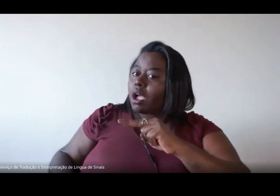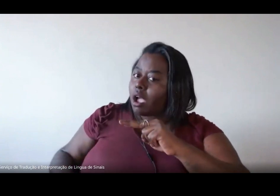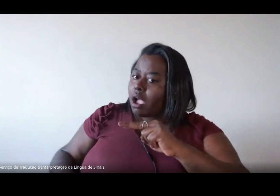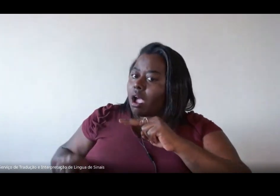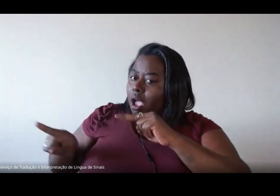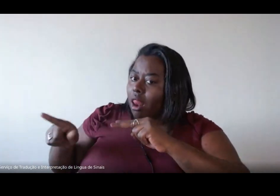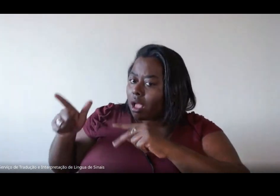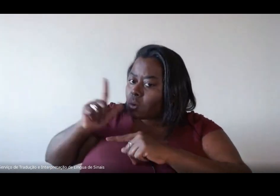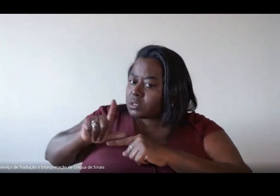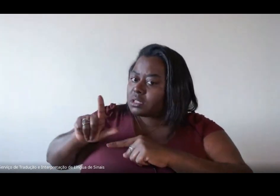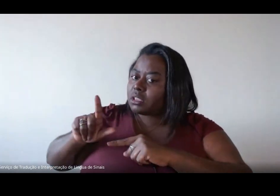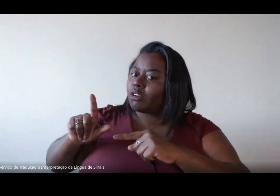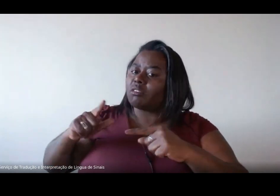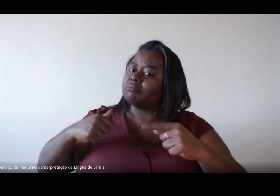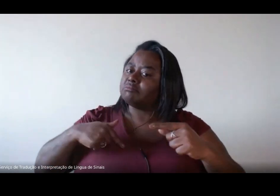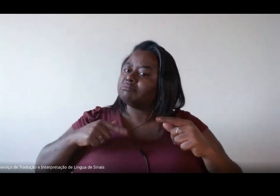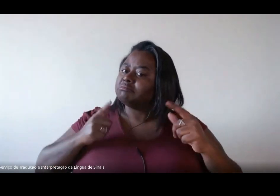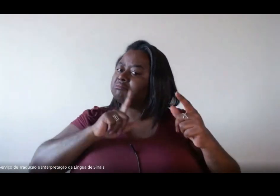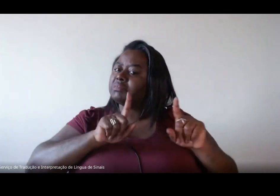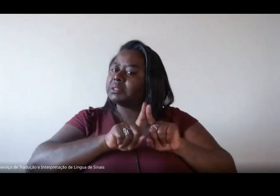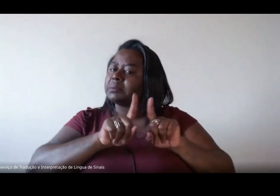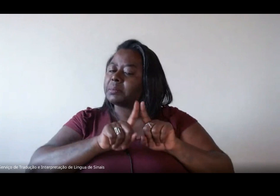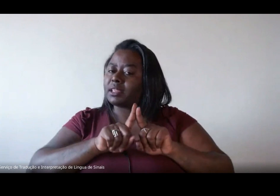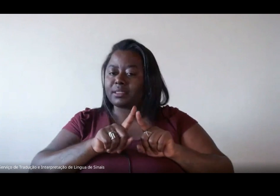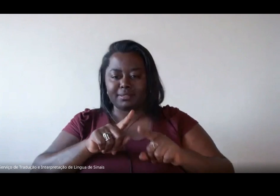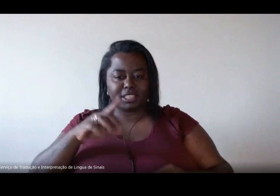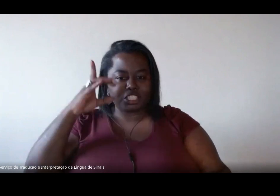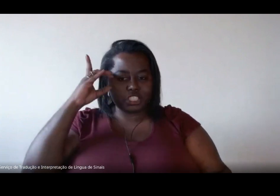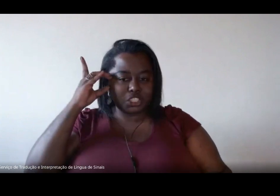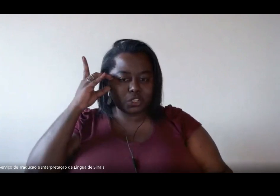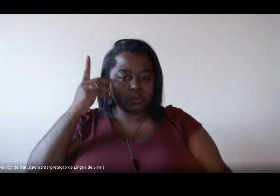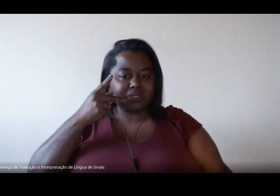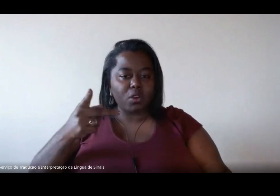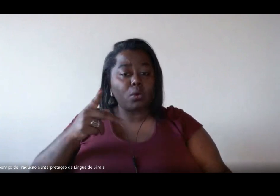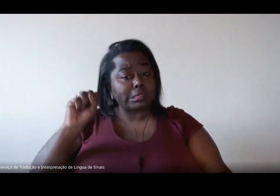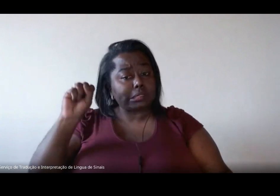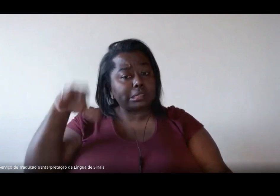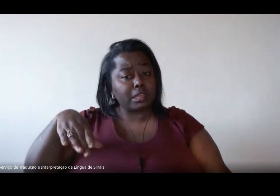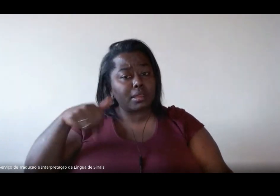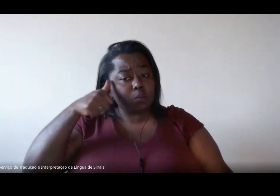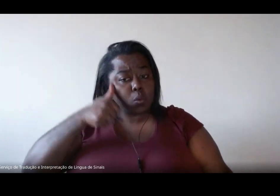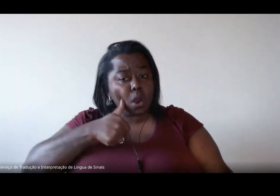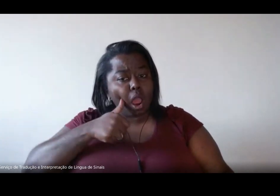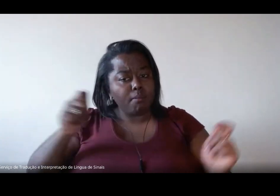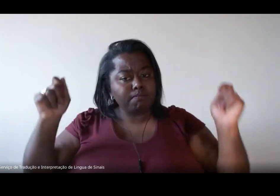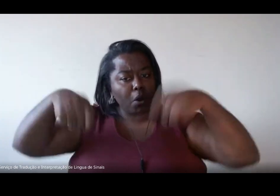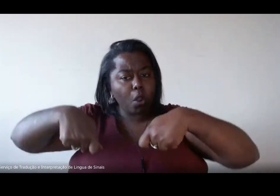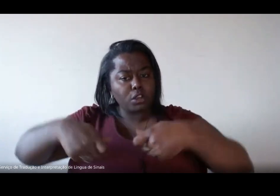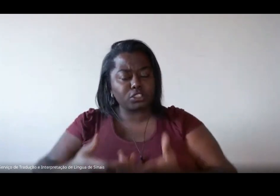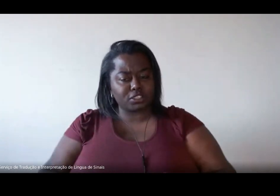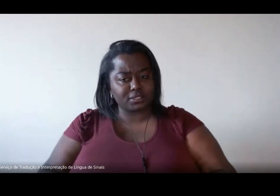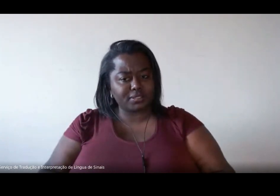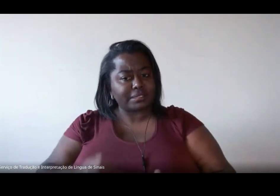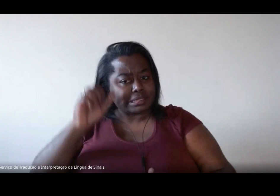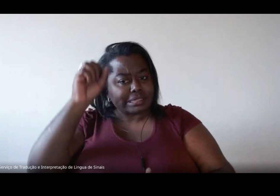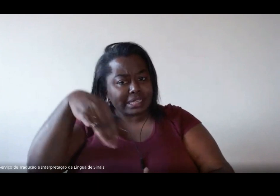vira inspiração, né? Aquela fala da Dilma, né? Sim, a mulher pode, né? Ela foi a primeira presidenta